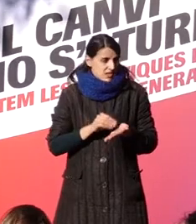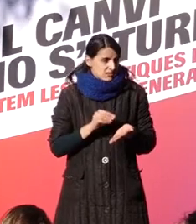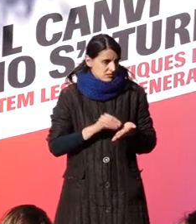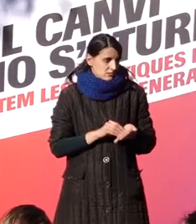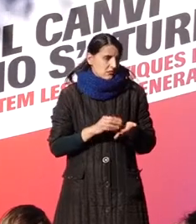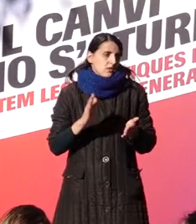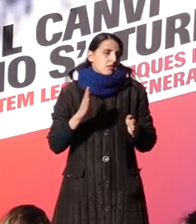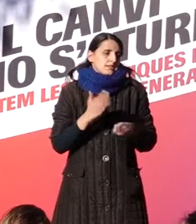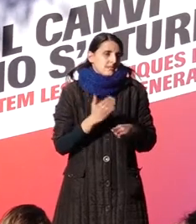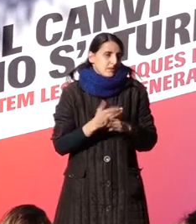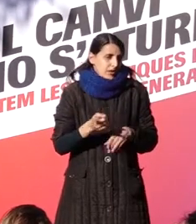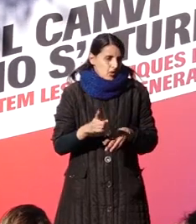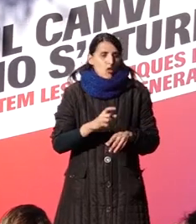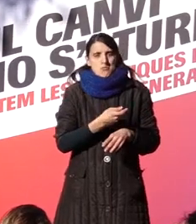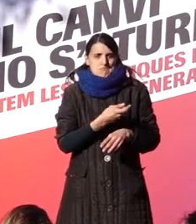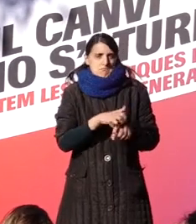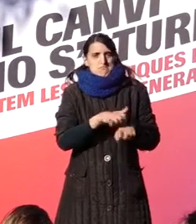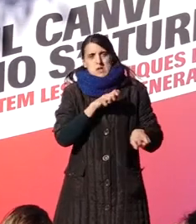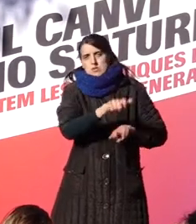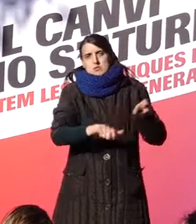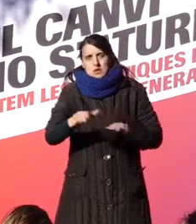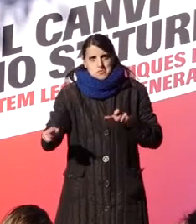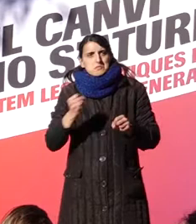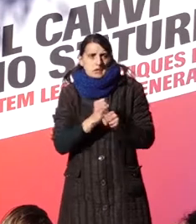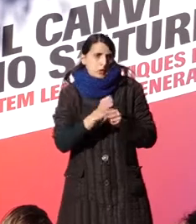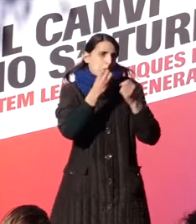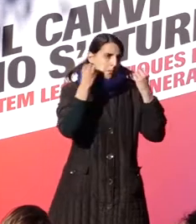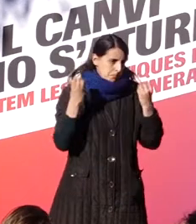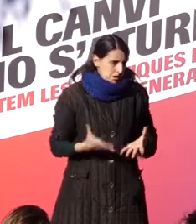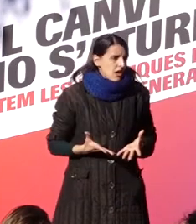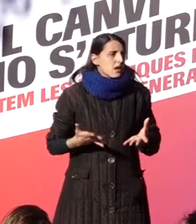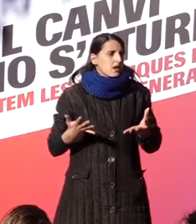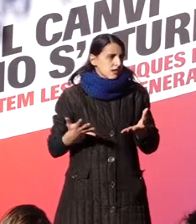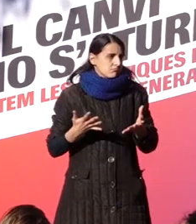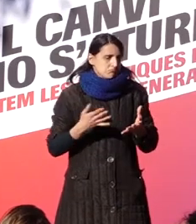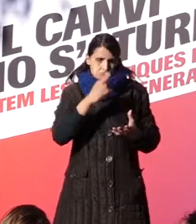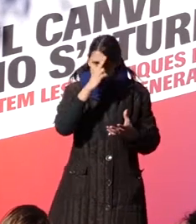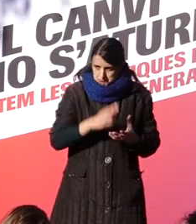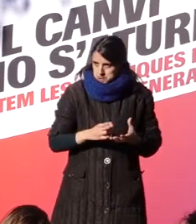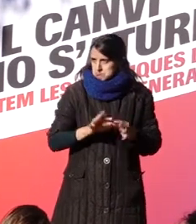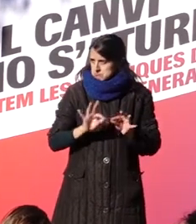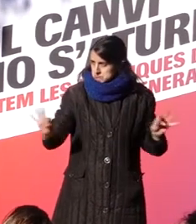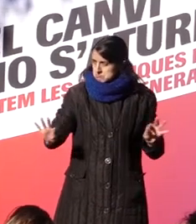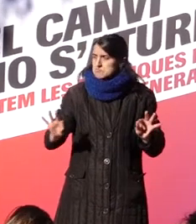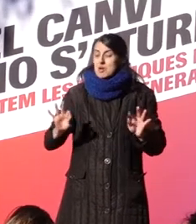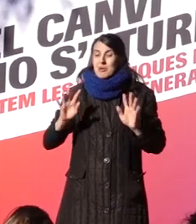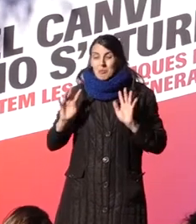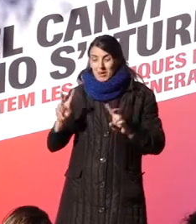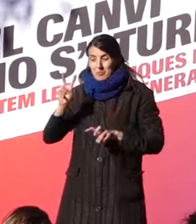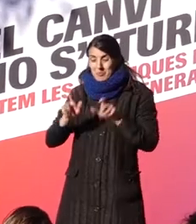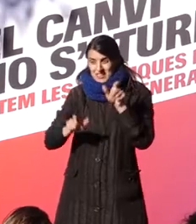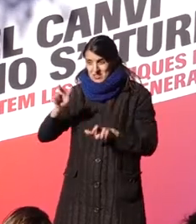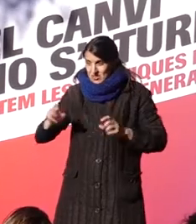evidentemente de personas que hacen un trabajo aunque sean de otros grupos políticos un trabajo relativamente honesto pero por lo general los legisladores no